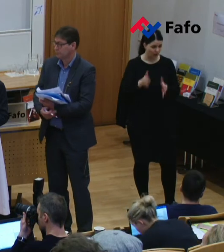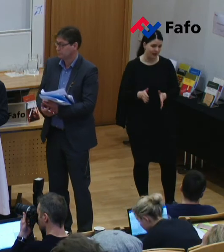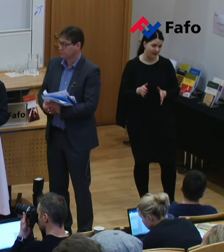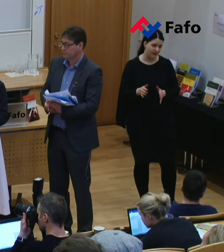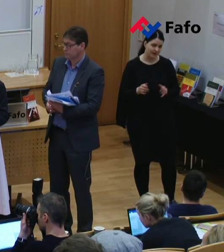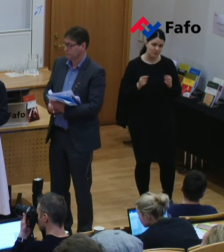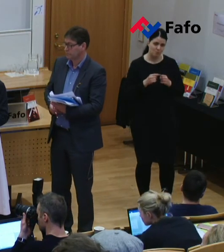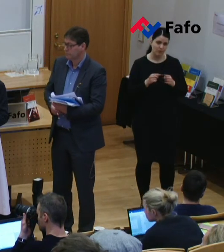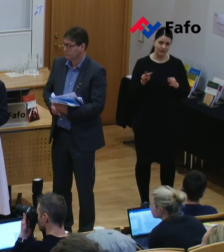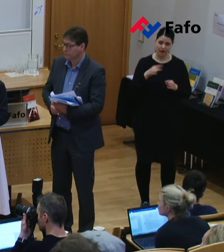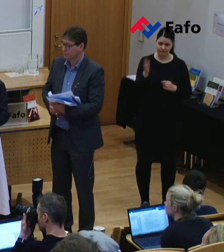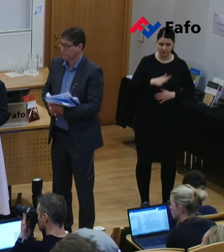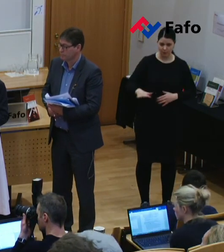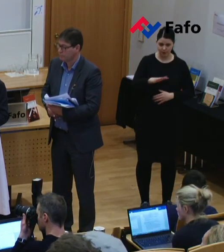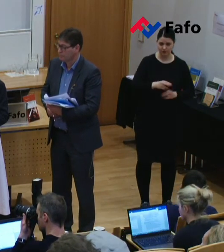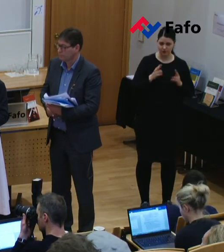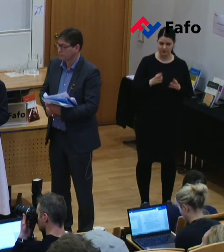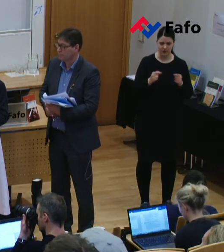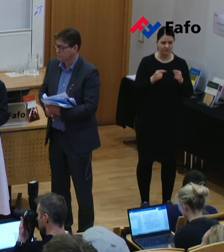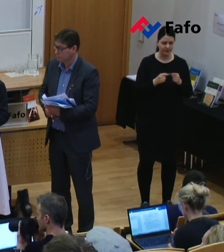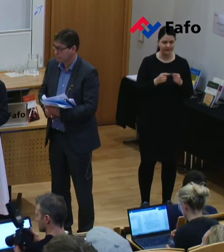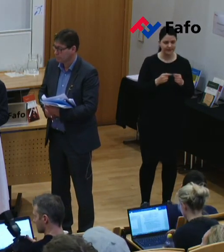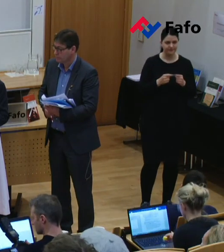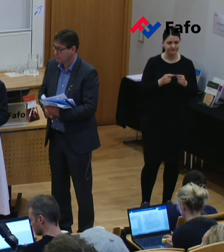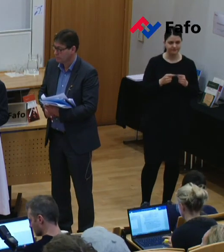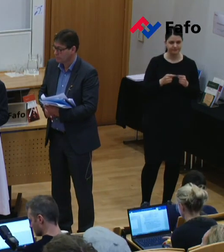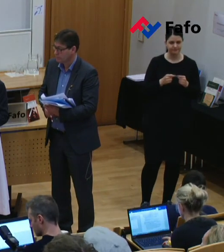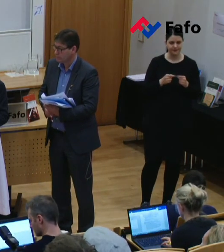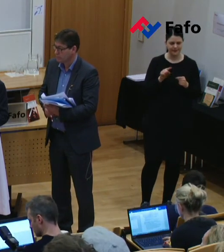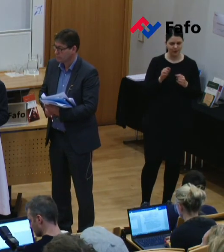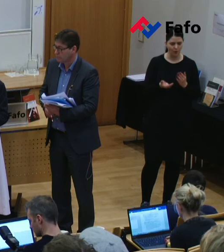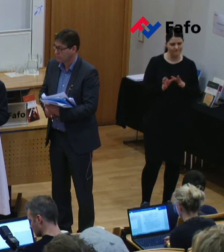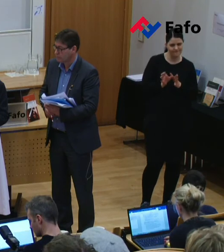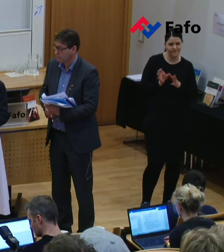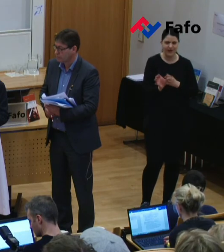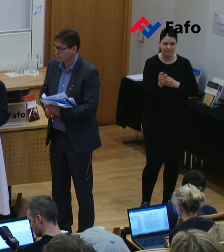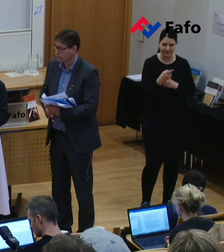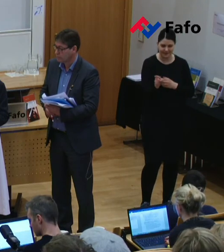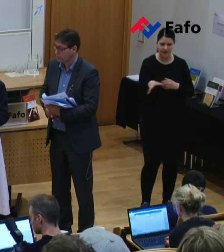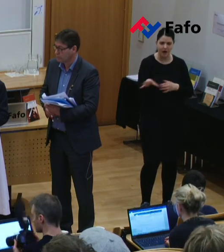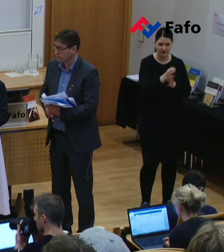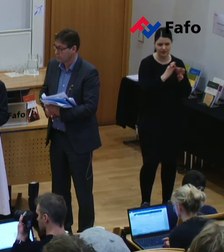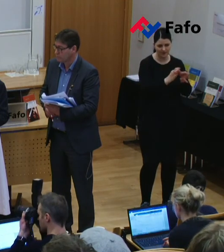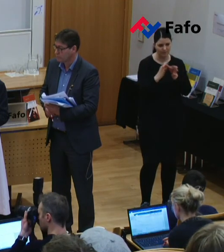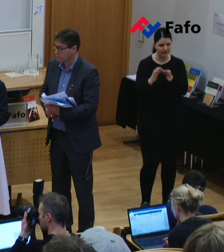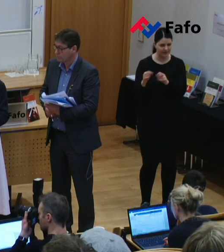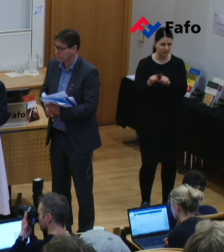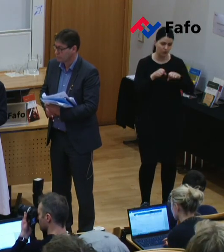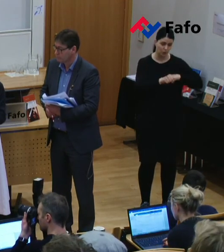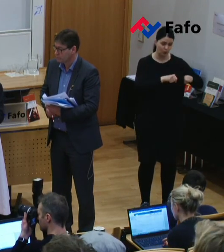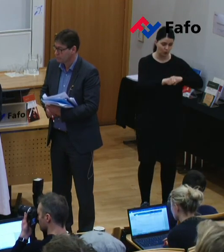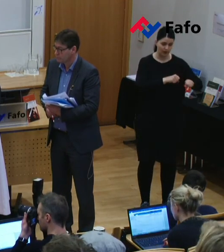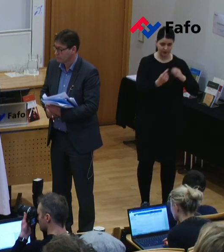også andre områder, men rett og slett å fremme de i alle sammenhenger, sånn at kommunene